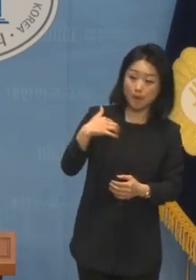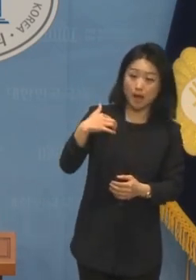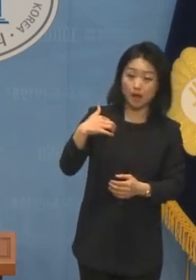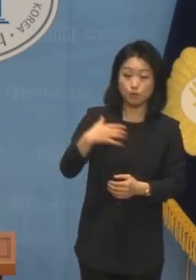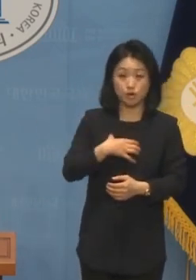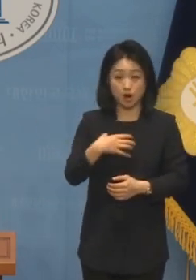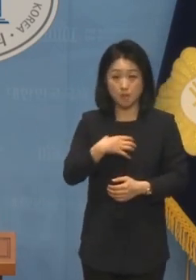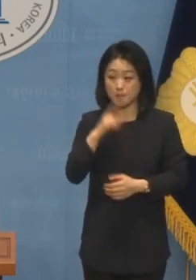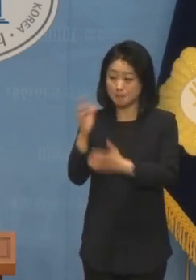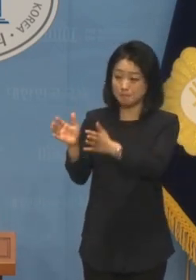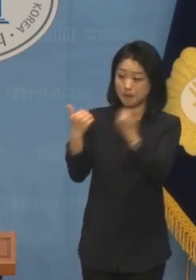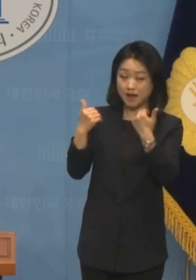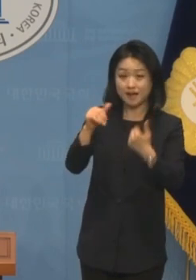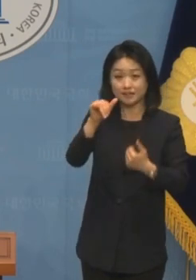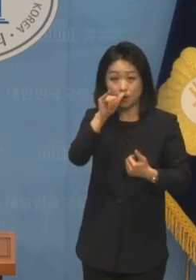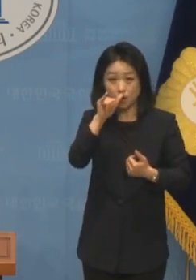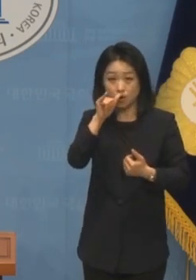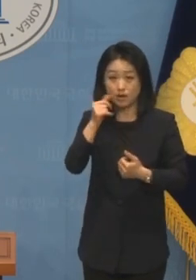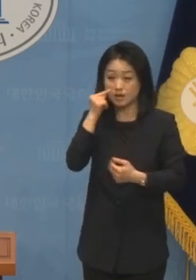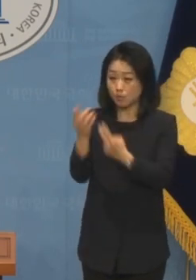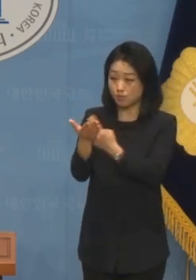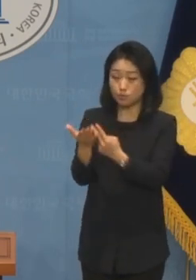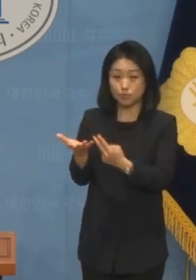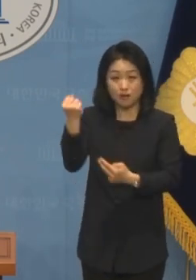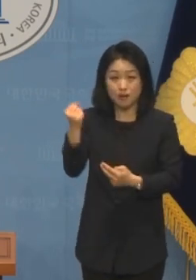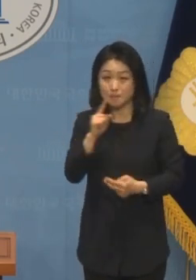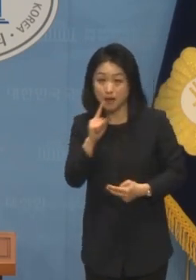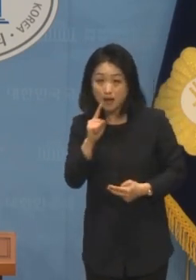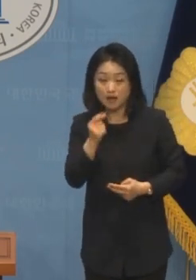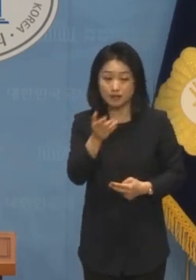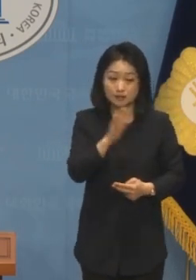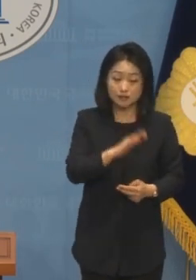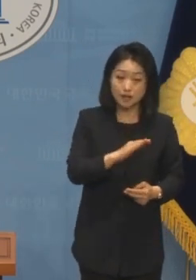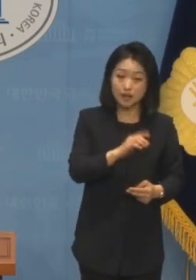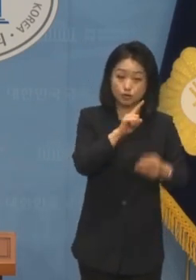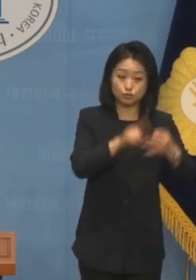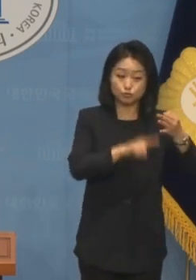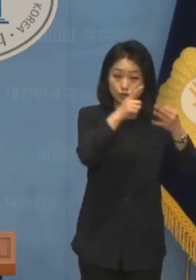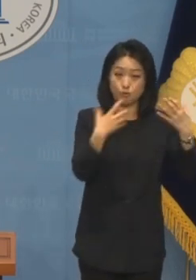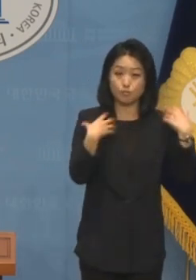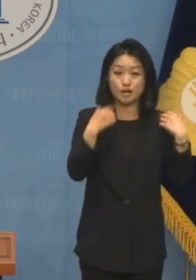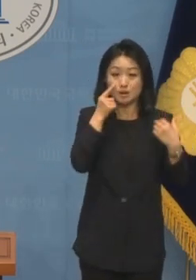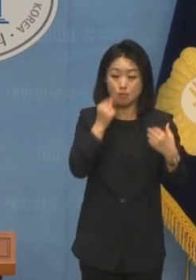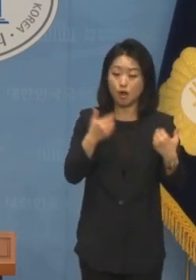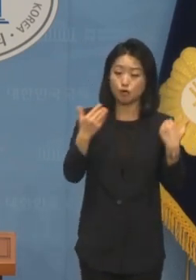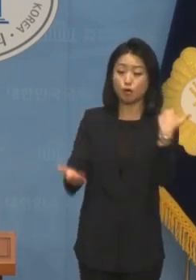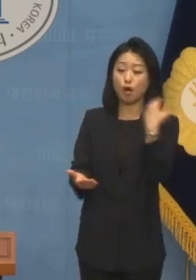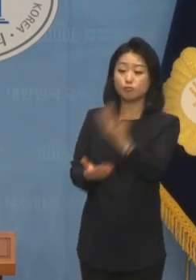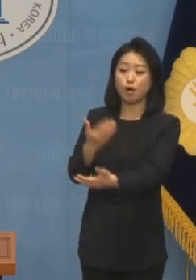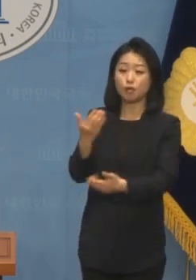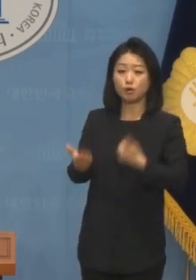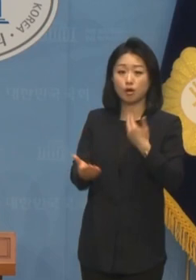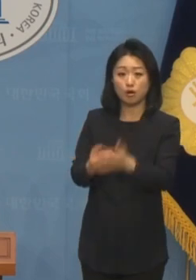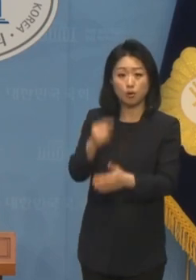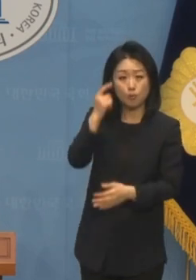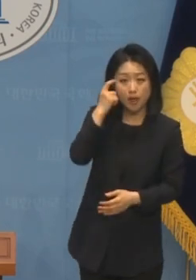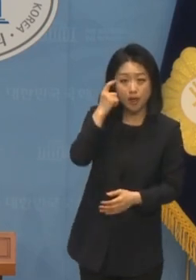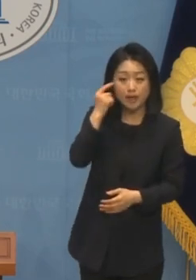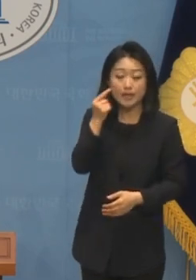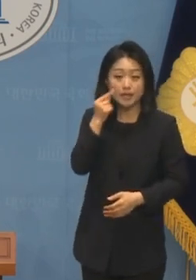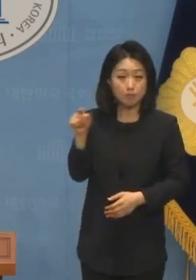있는데 윤석열 정부는 여전히 일본에 퍼줄 생각뿐입니까? 윤석열 정부는